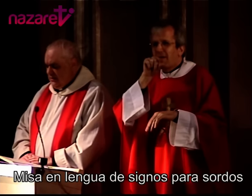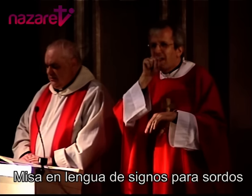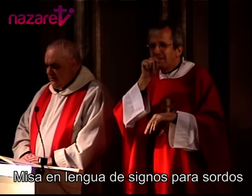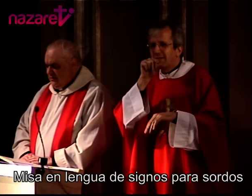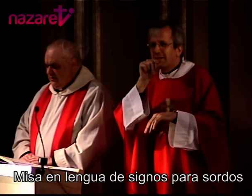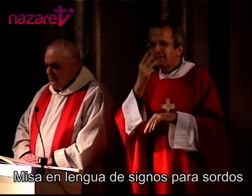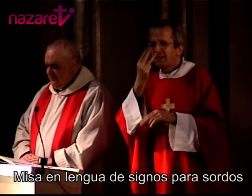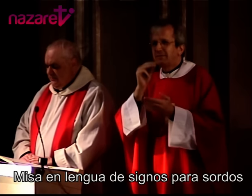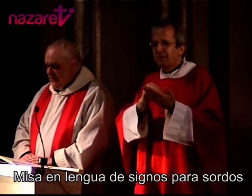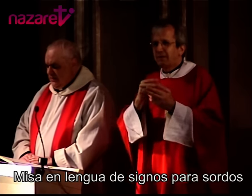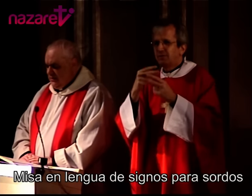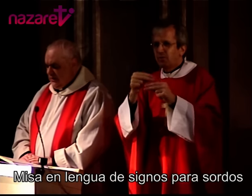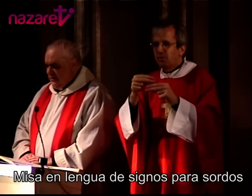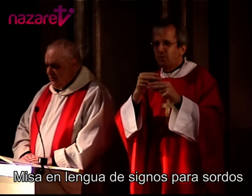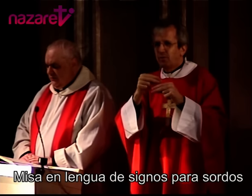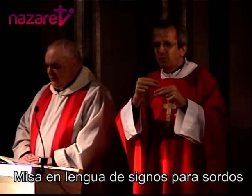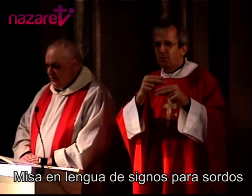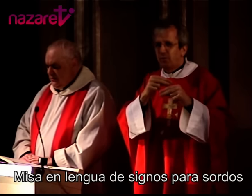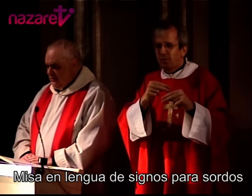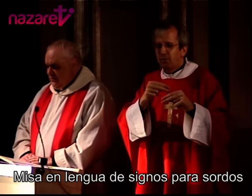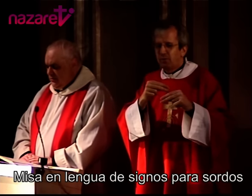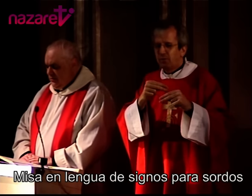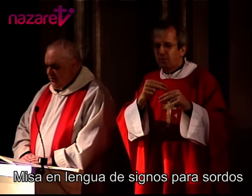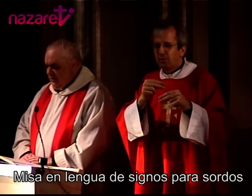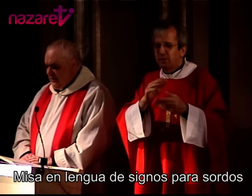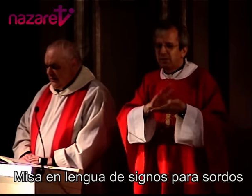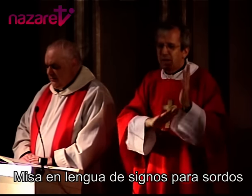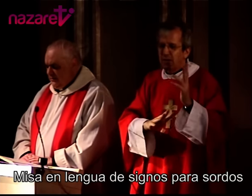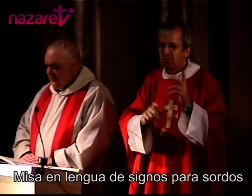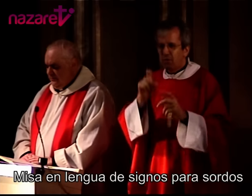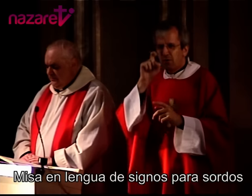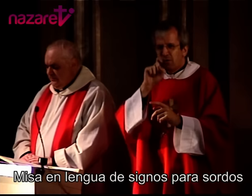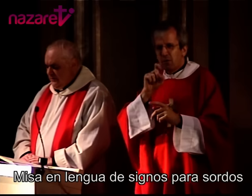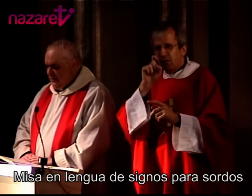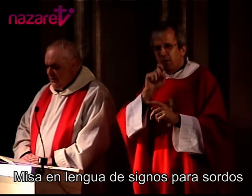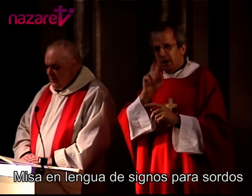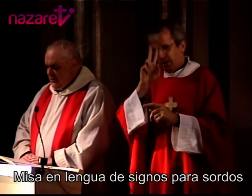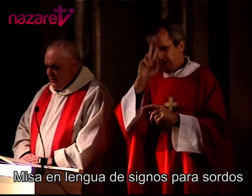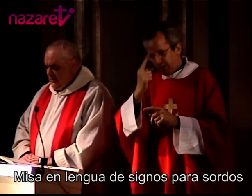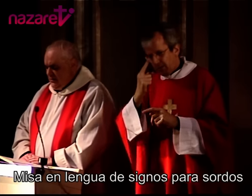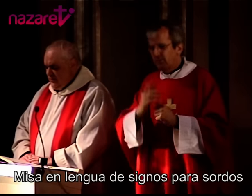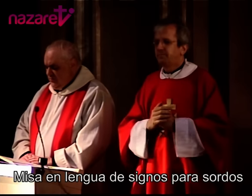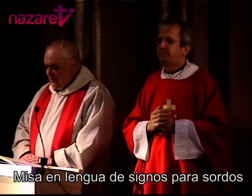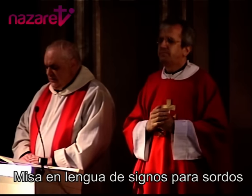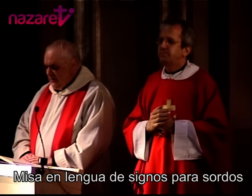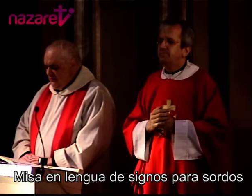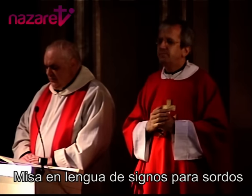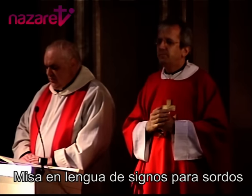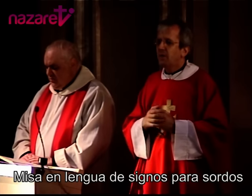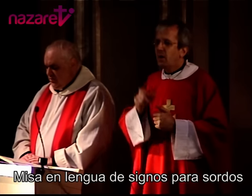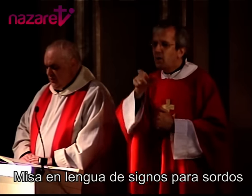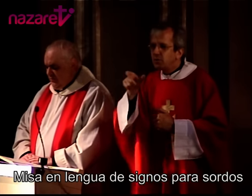negarás tres veces». Y saliendo afuera, lloró amargamente. Y los hombres que